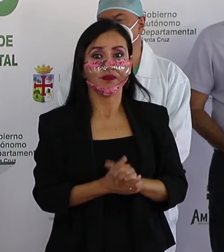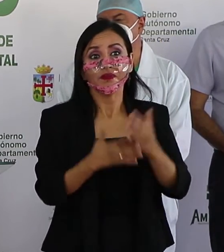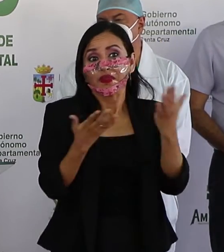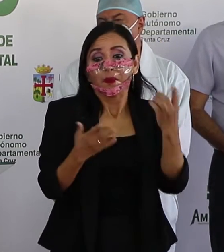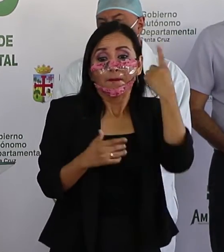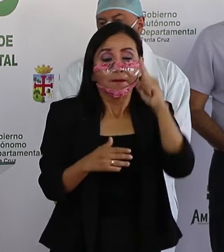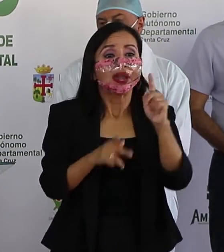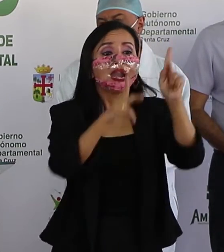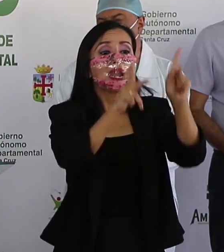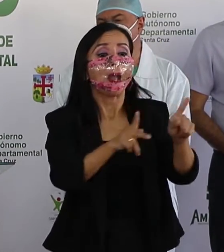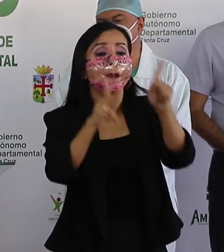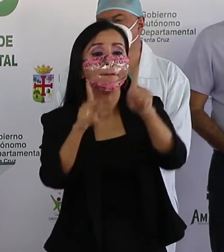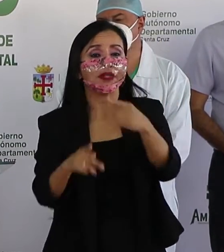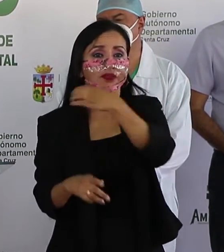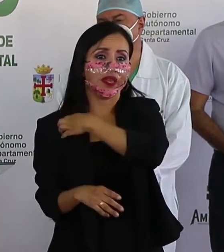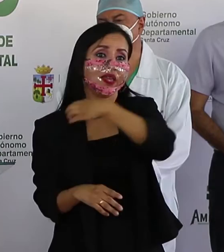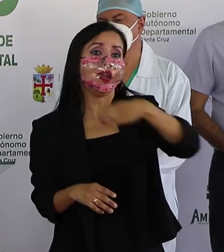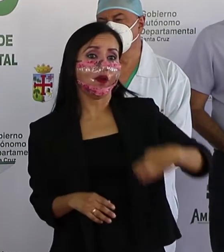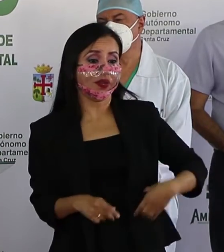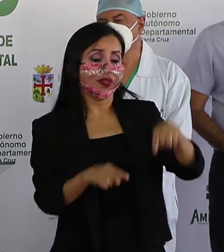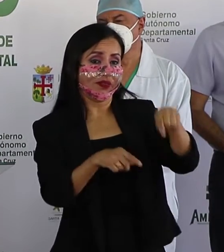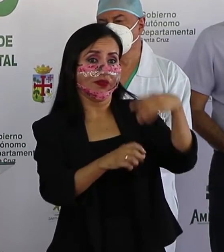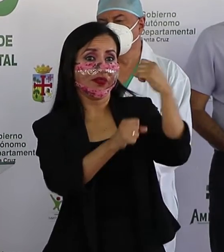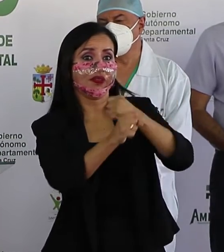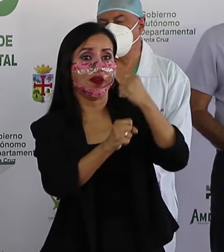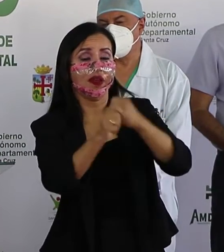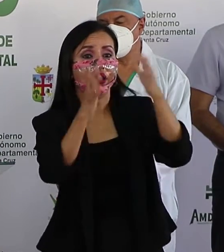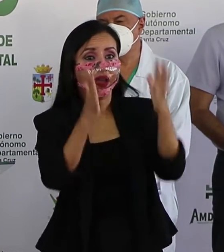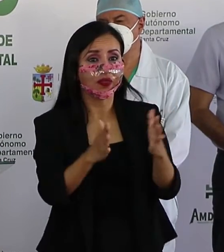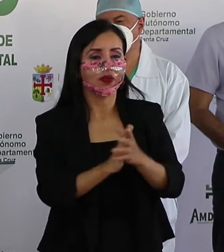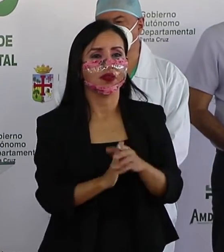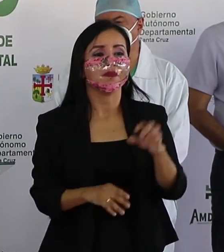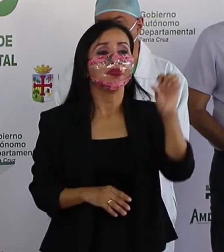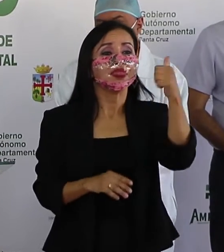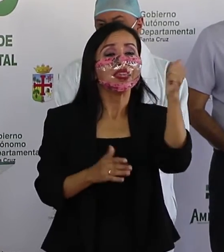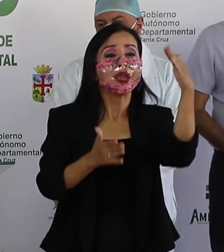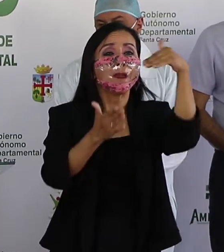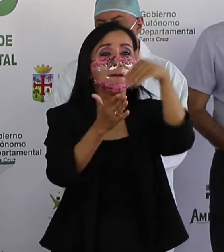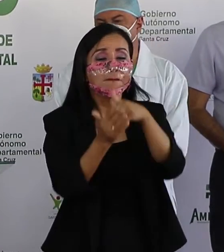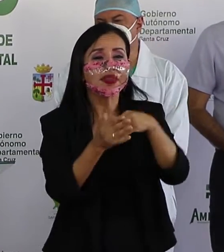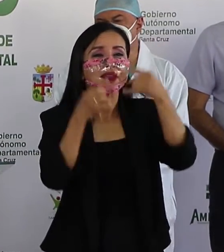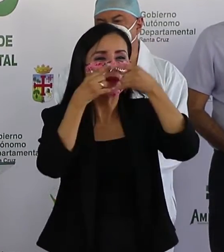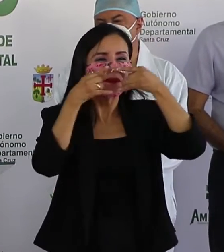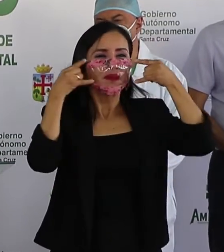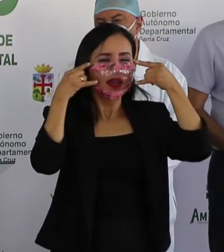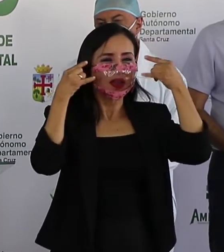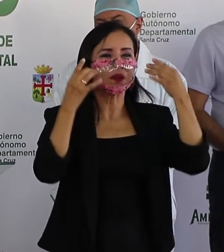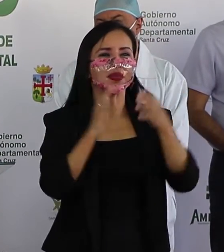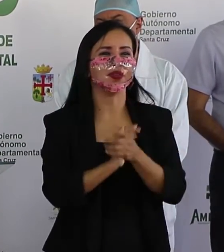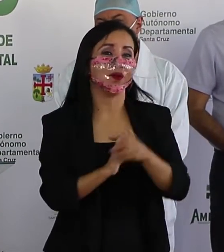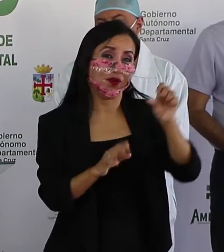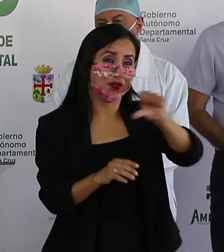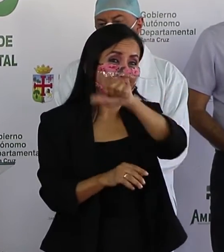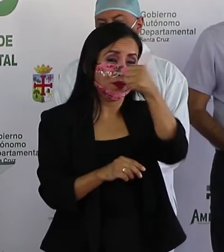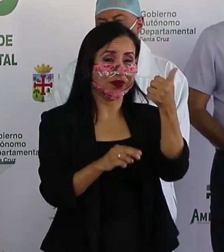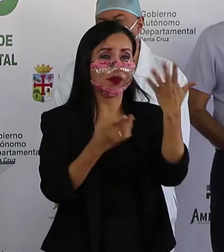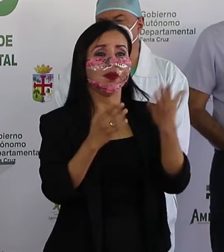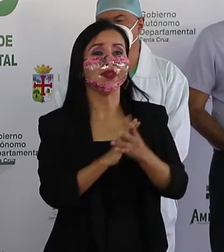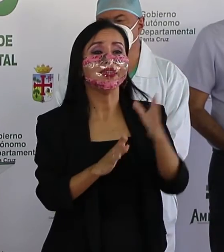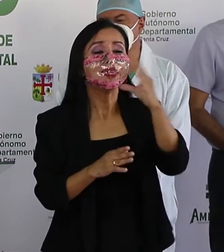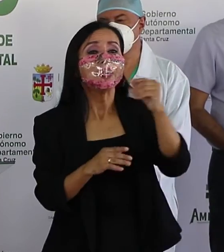que son para el personal de la gobernación, 10,000 barbijos quirúrgicos y